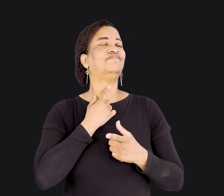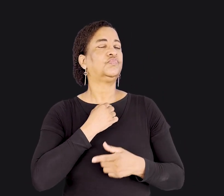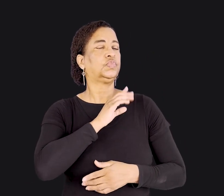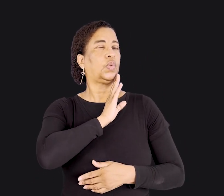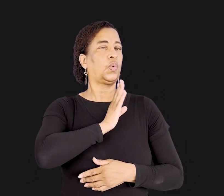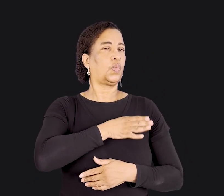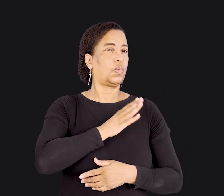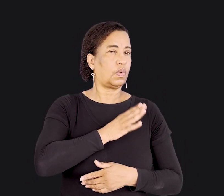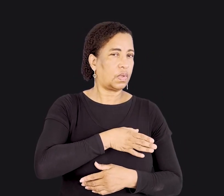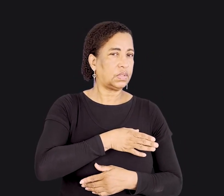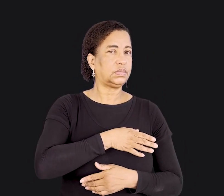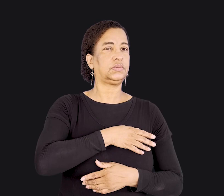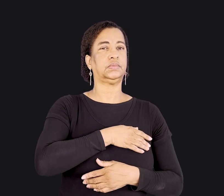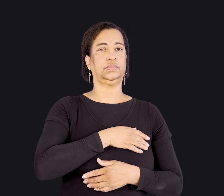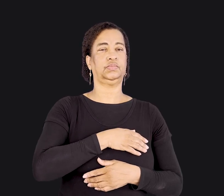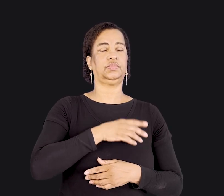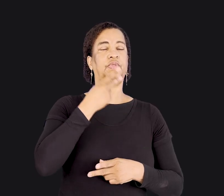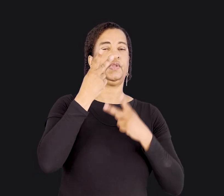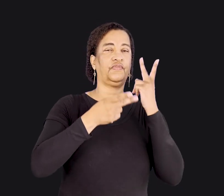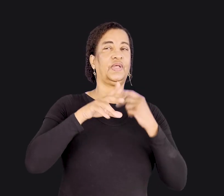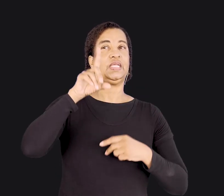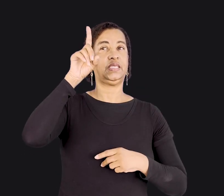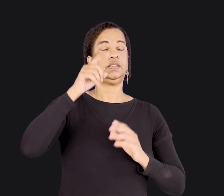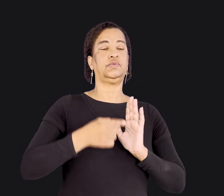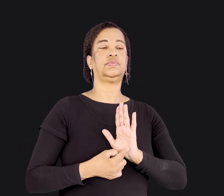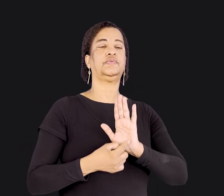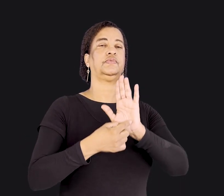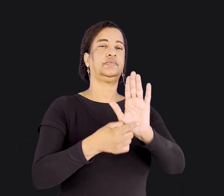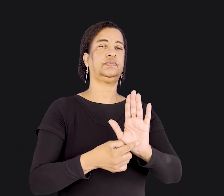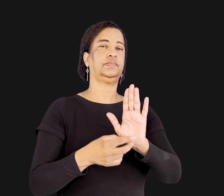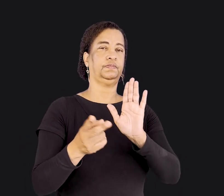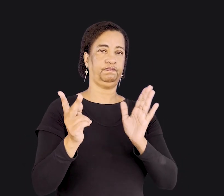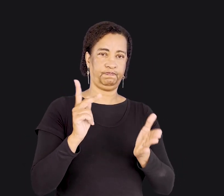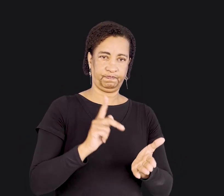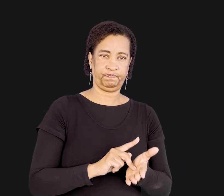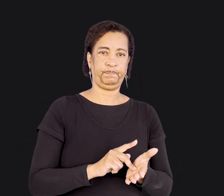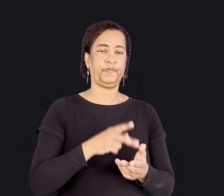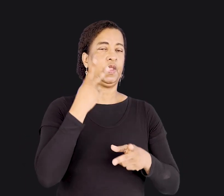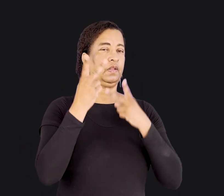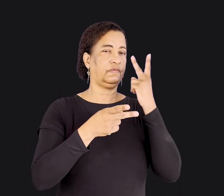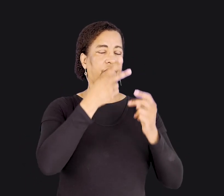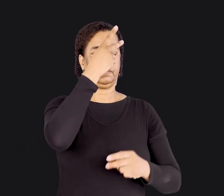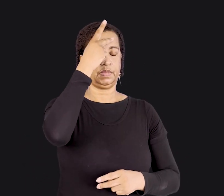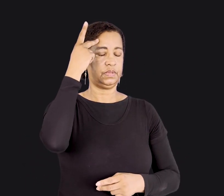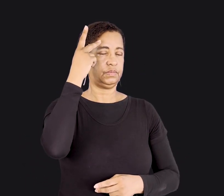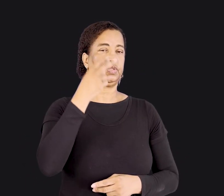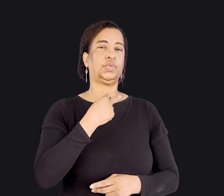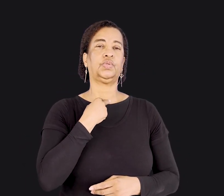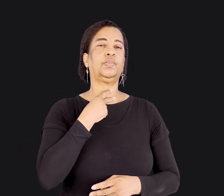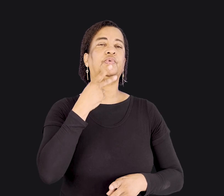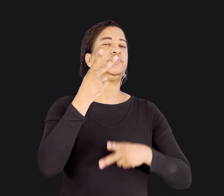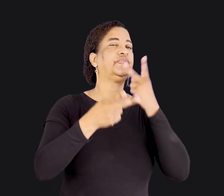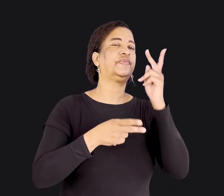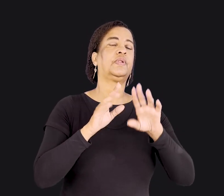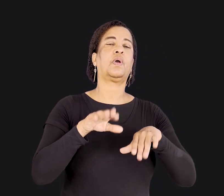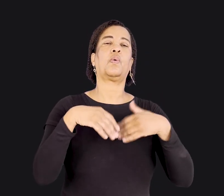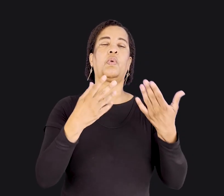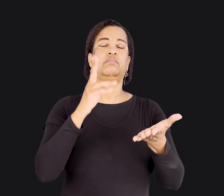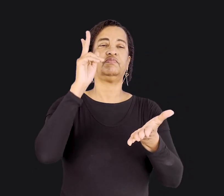do coração e diz que Deus as manifestará. Ele estava dizendo que aquelas pessoas não poderiam dizer quais eram as